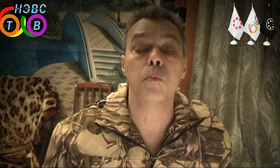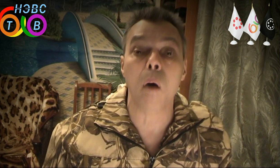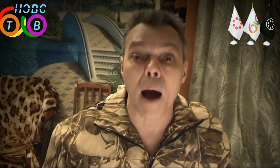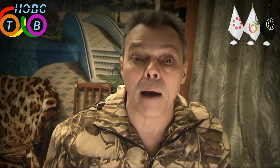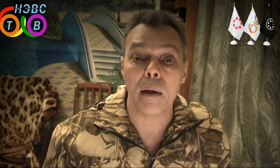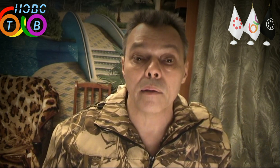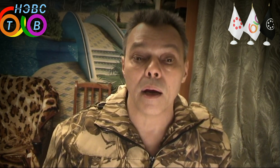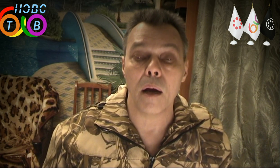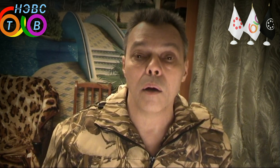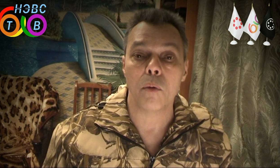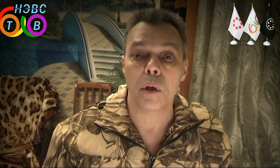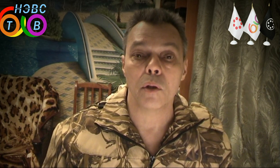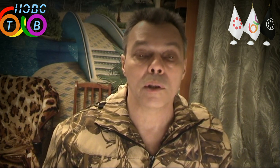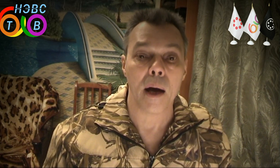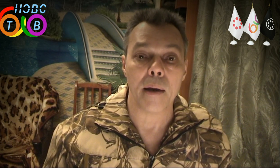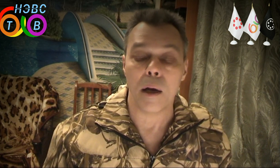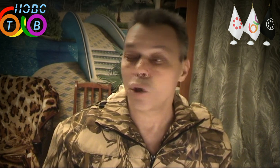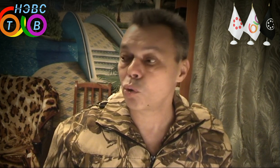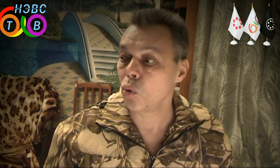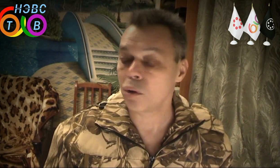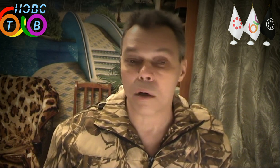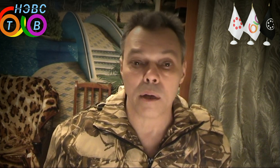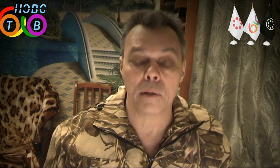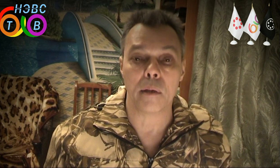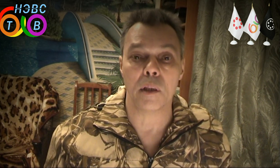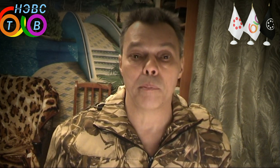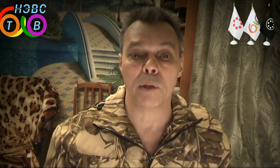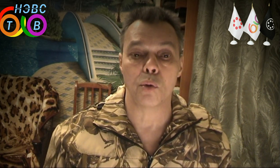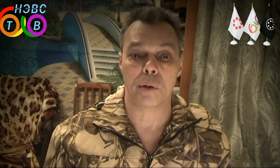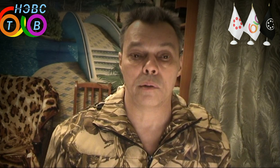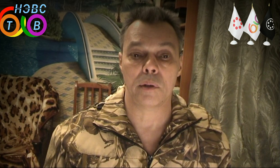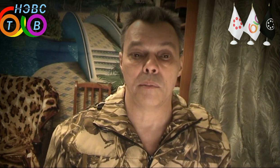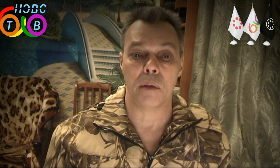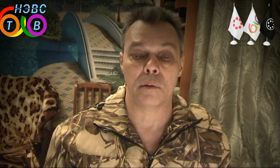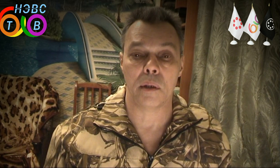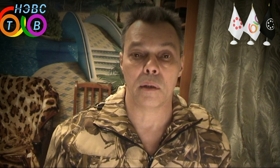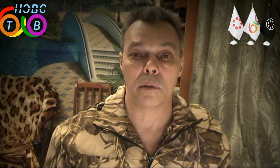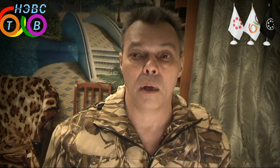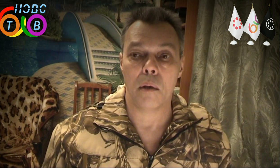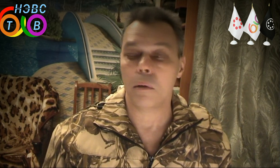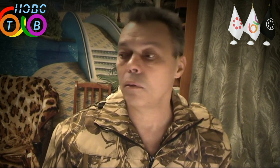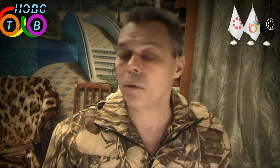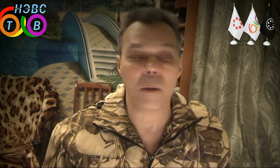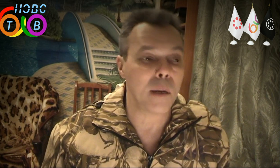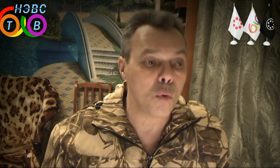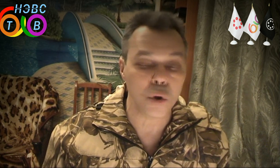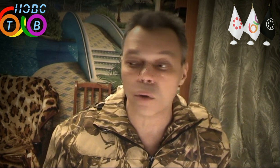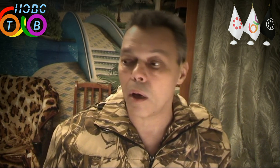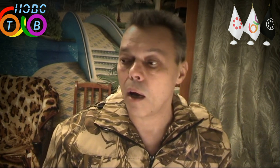судьба, да, вот злая, что-то раз и какие-то подножки семье делает. И не потому, что